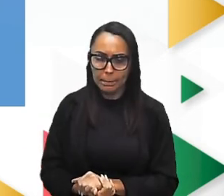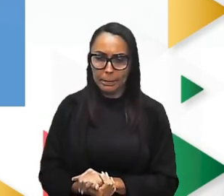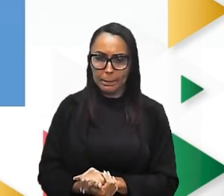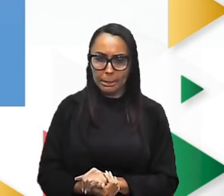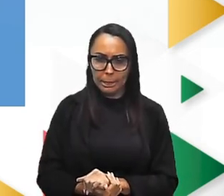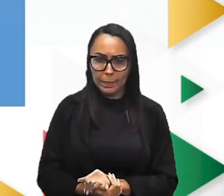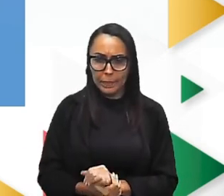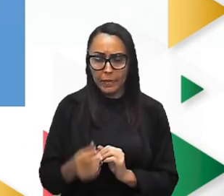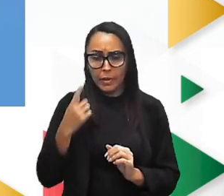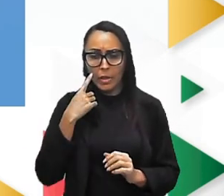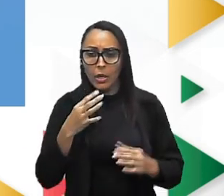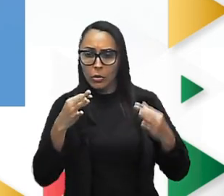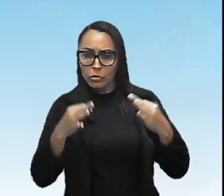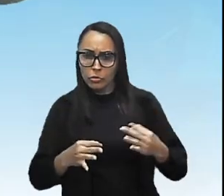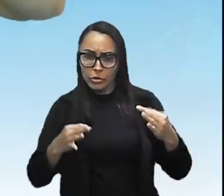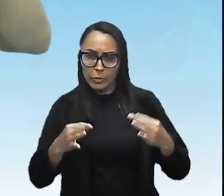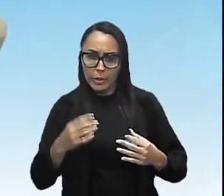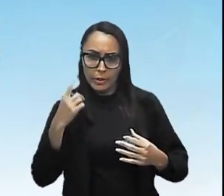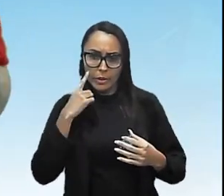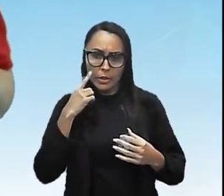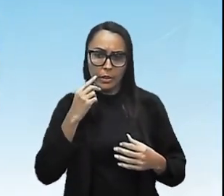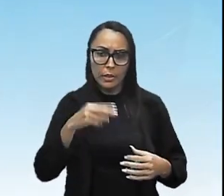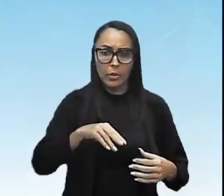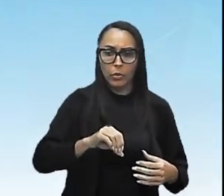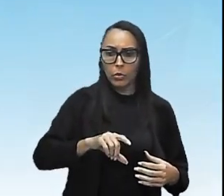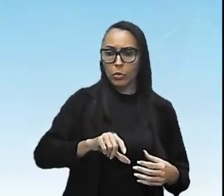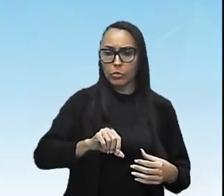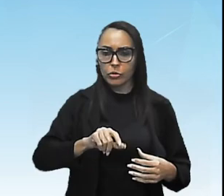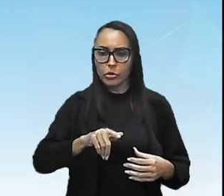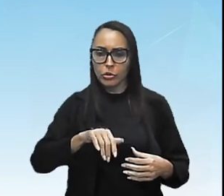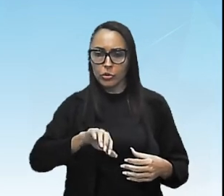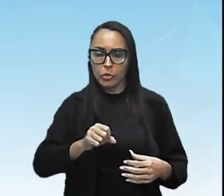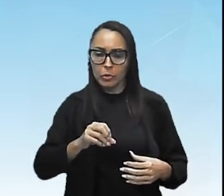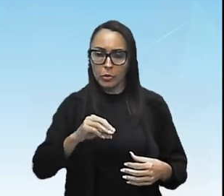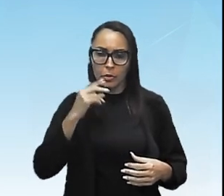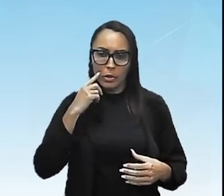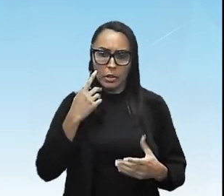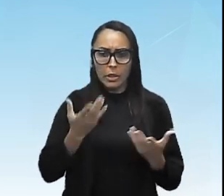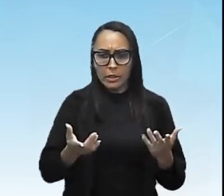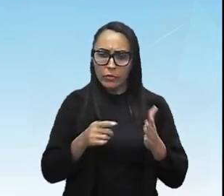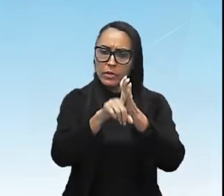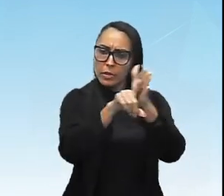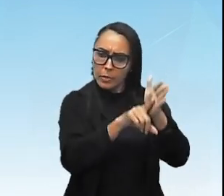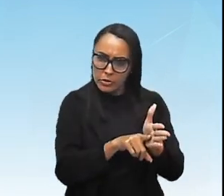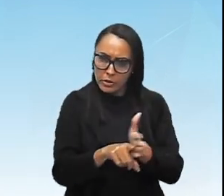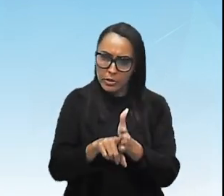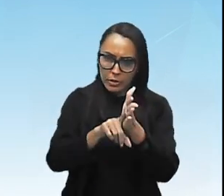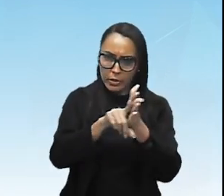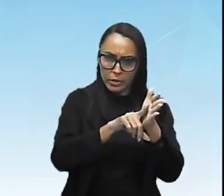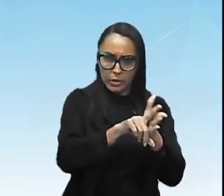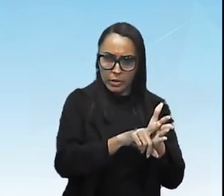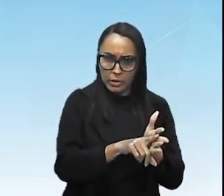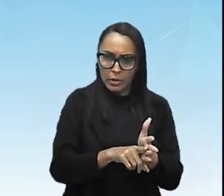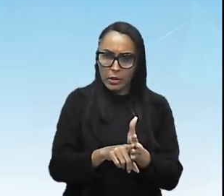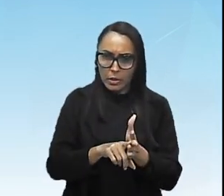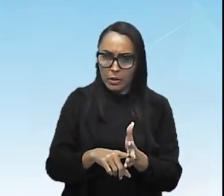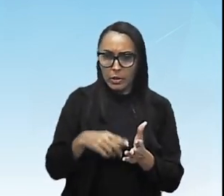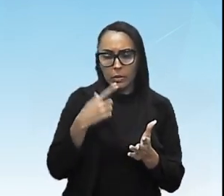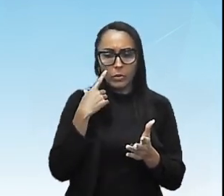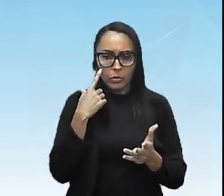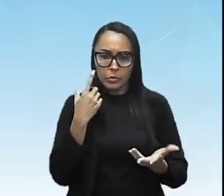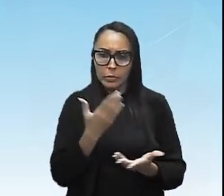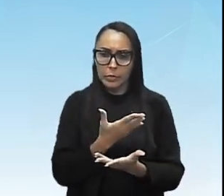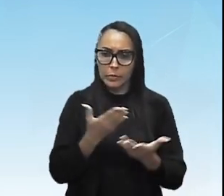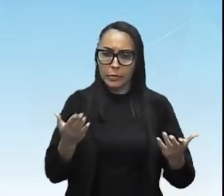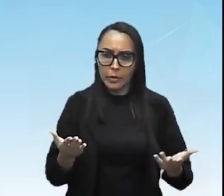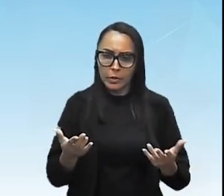são neologismos. Um ponto importante, que tal vocês pesquisarem sobre um escritor brasileiro, mineiro, seu